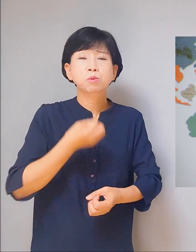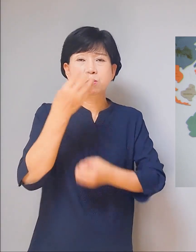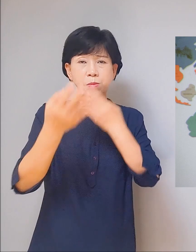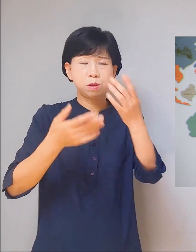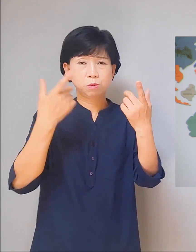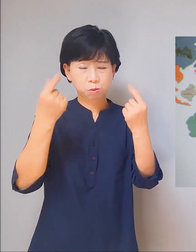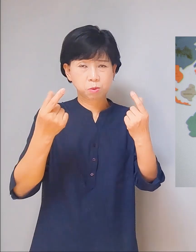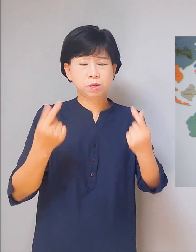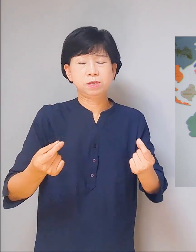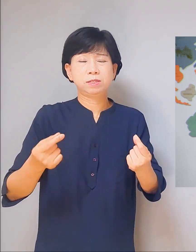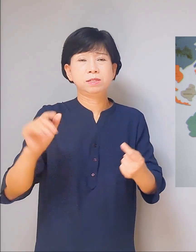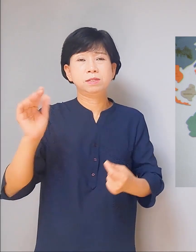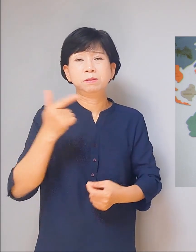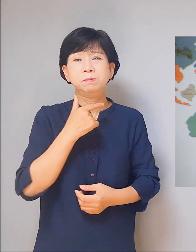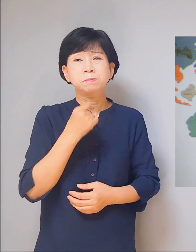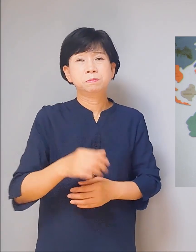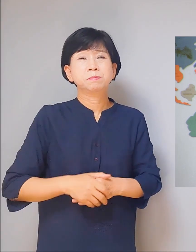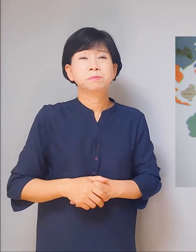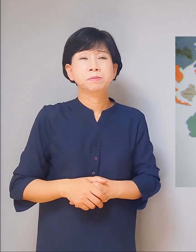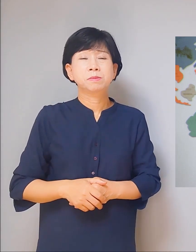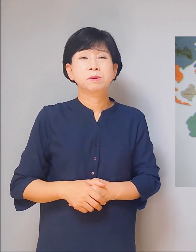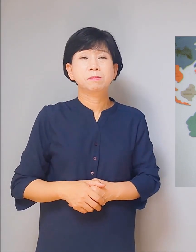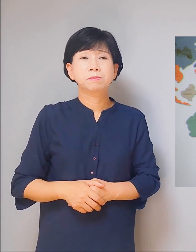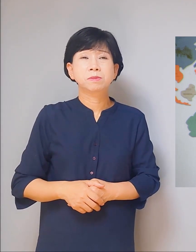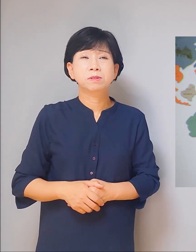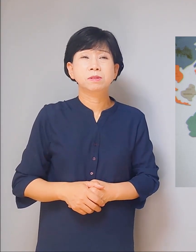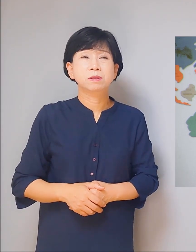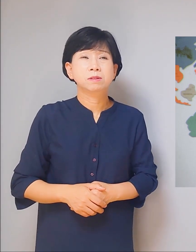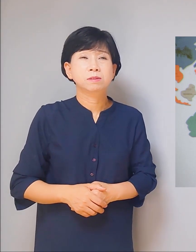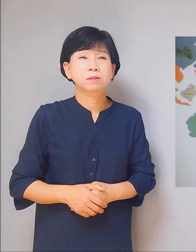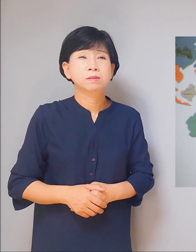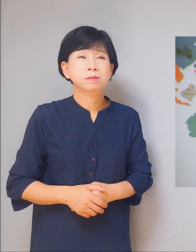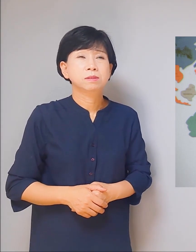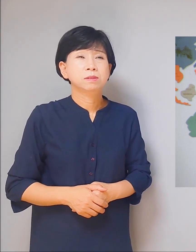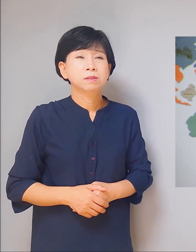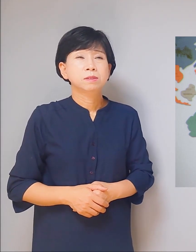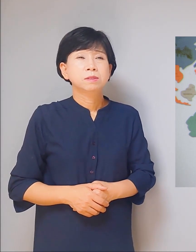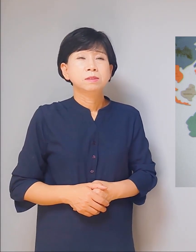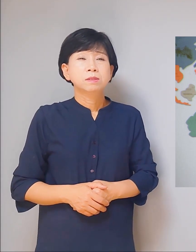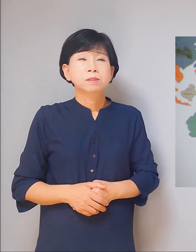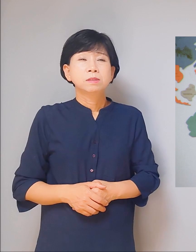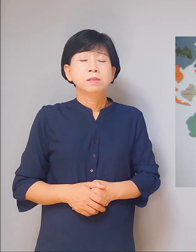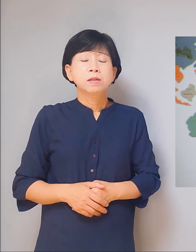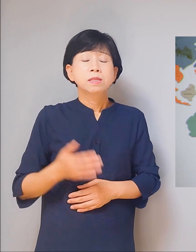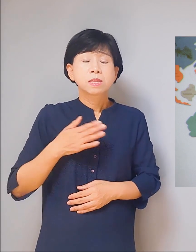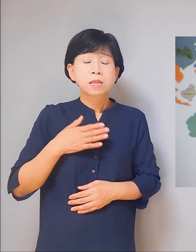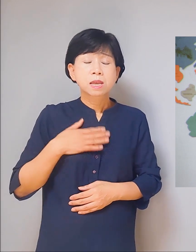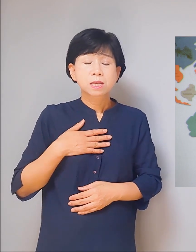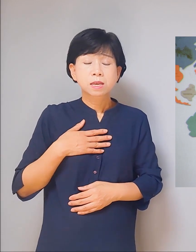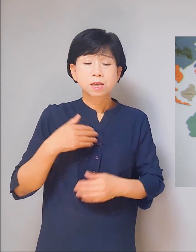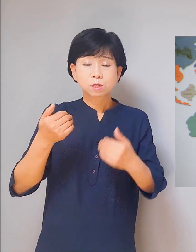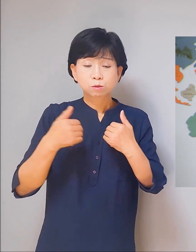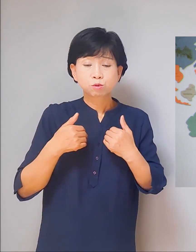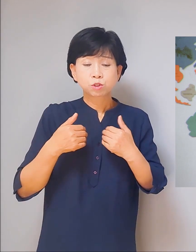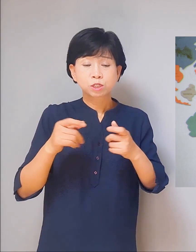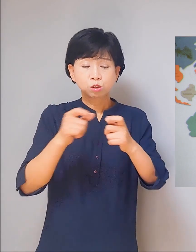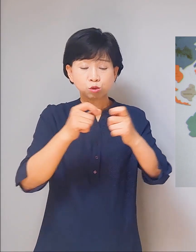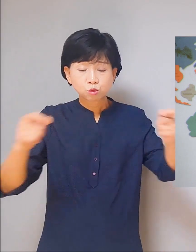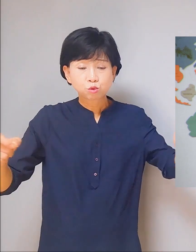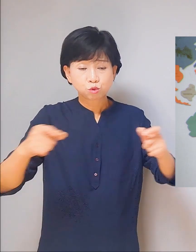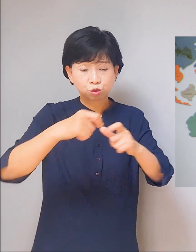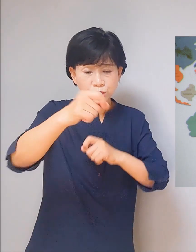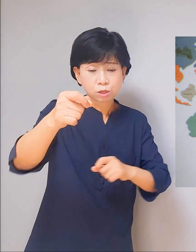다 겪은 다윗의 고백, 아까 16편에서 뭐라고 그럽니까? 내게 줄로 재어준 구역은